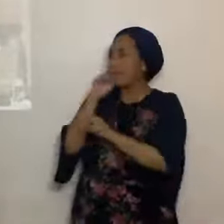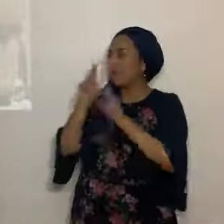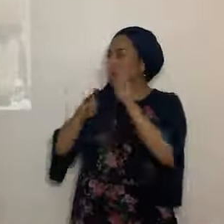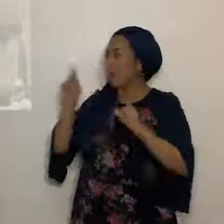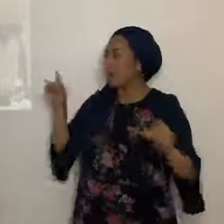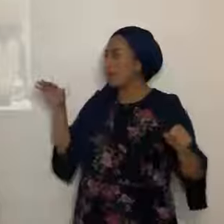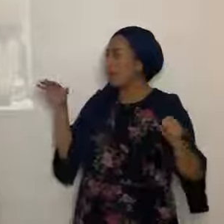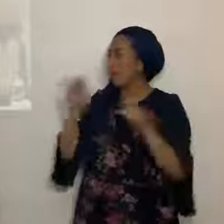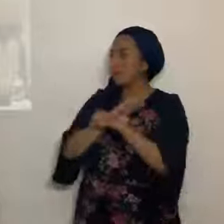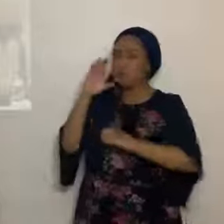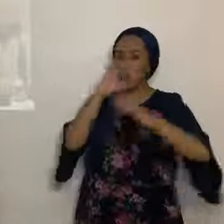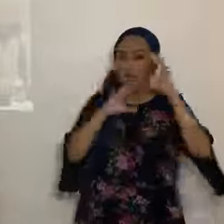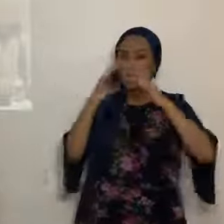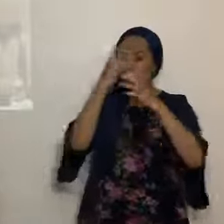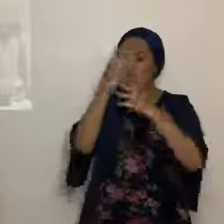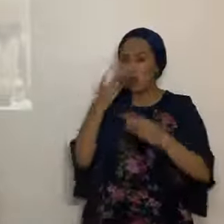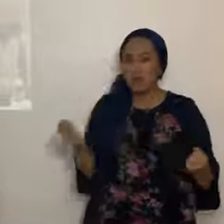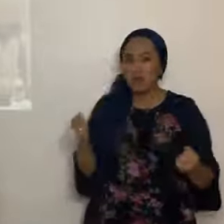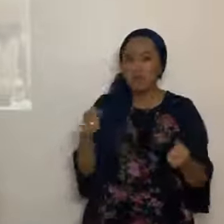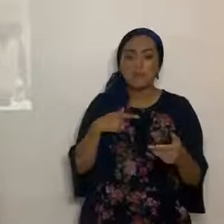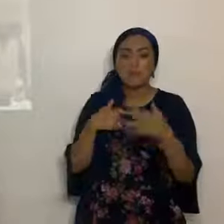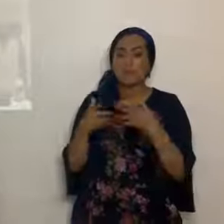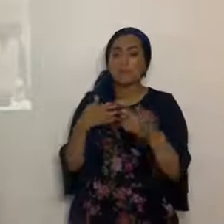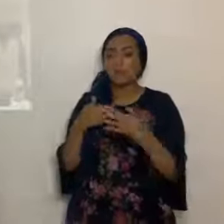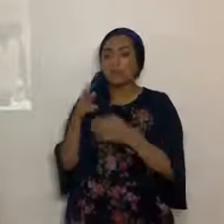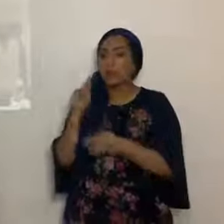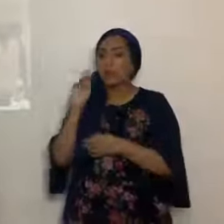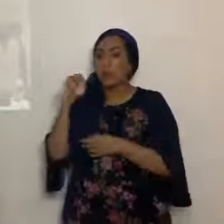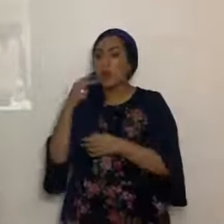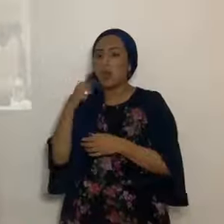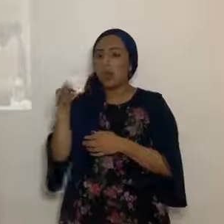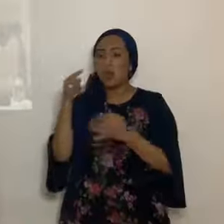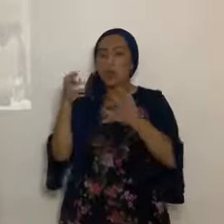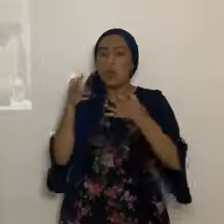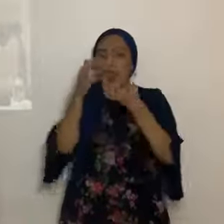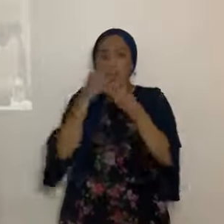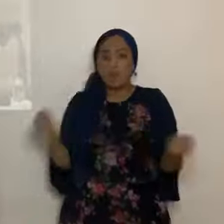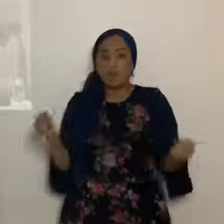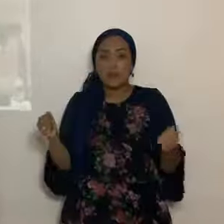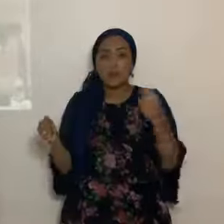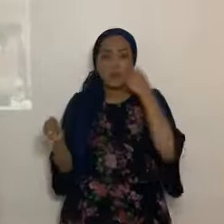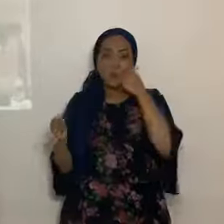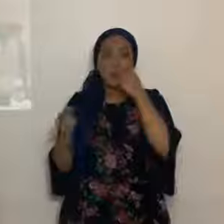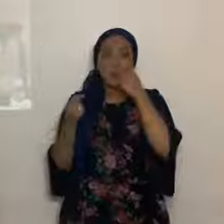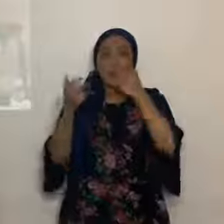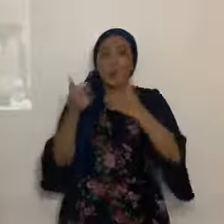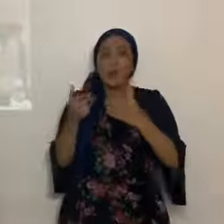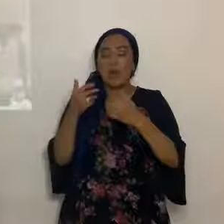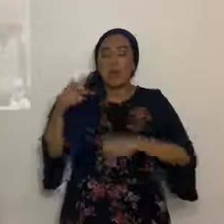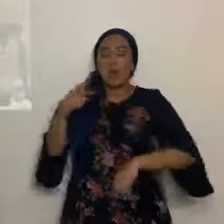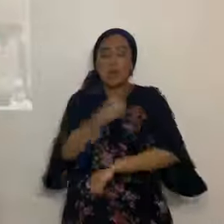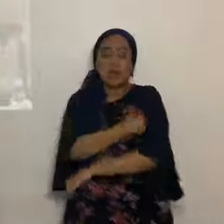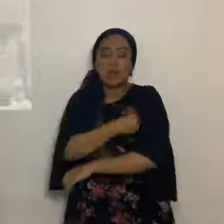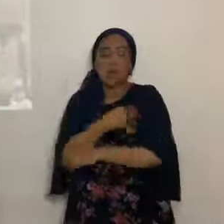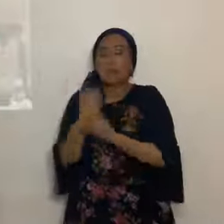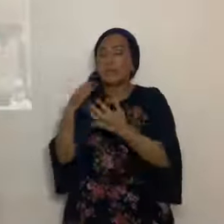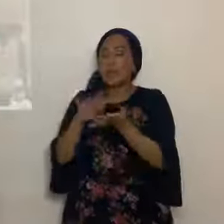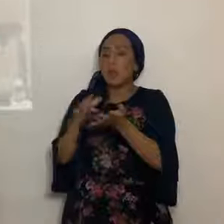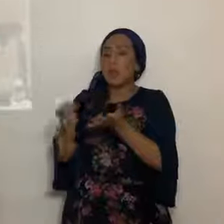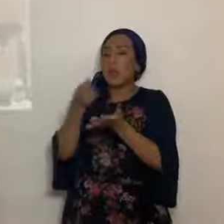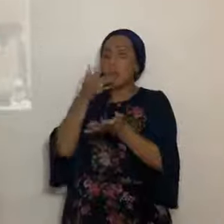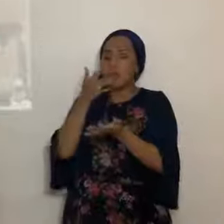personas buscando sanidad. No les interesa la Torah del Eterno, les interesa ser sanados, les interesa que les pongan 3 inyecciones,